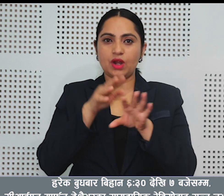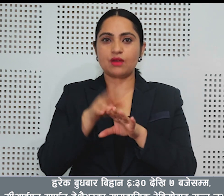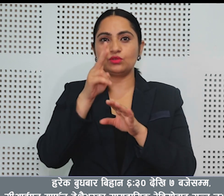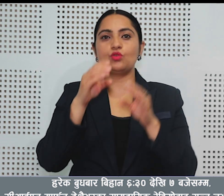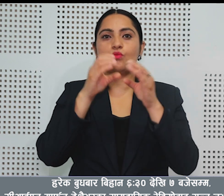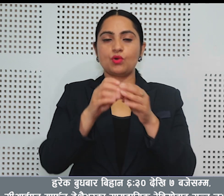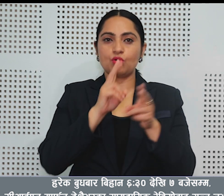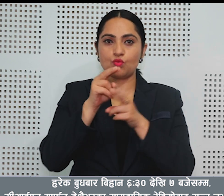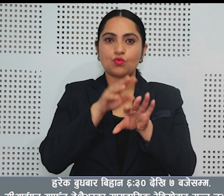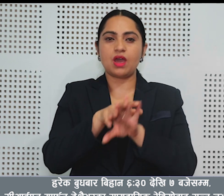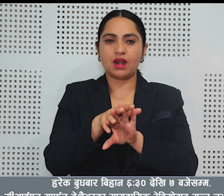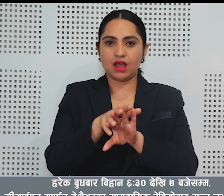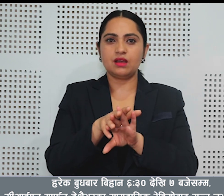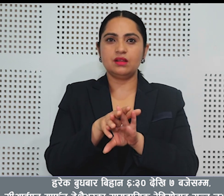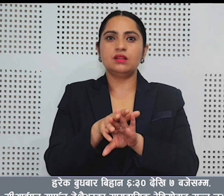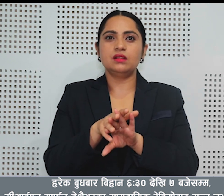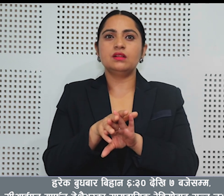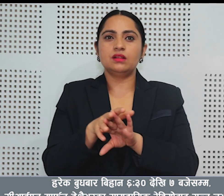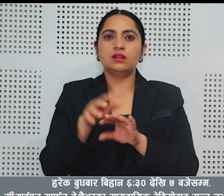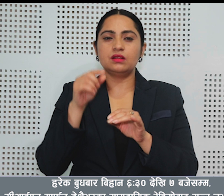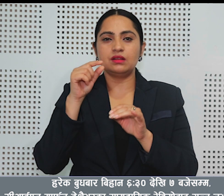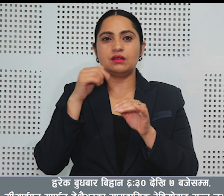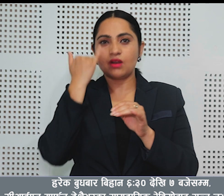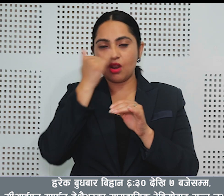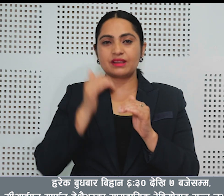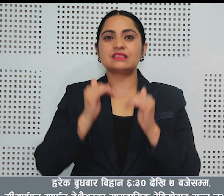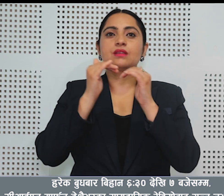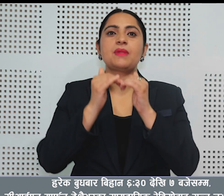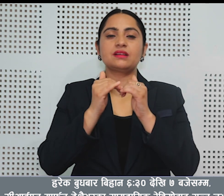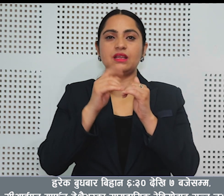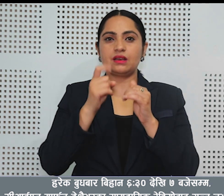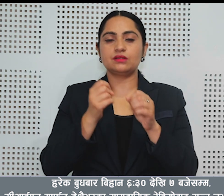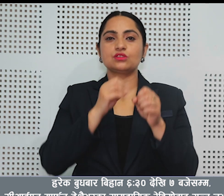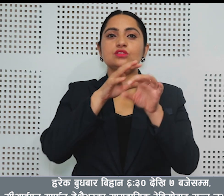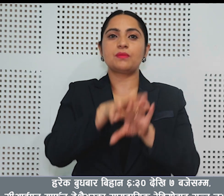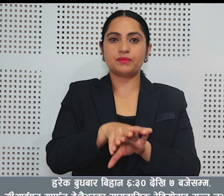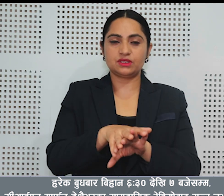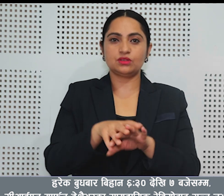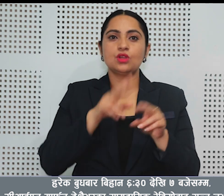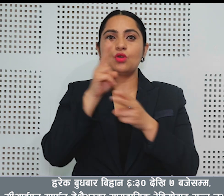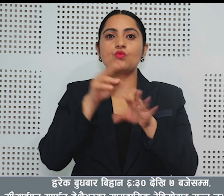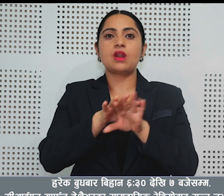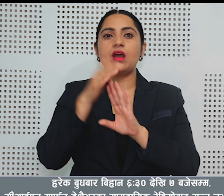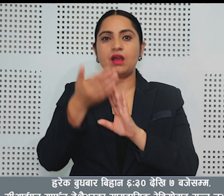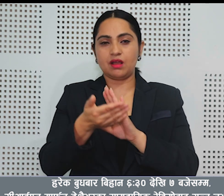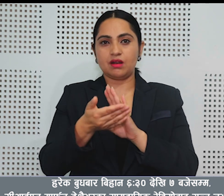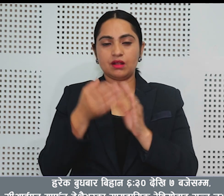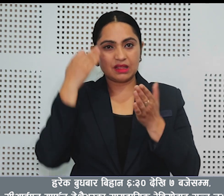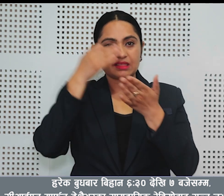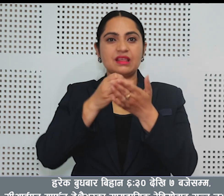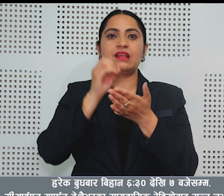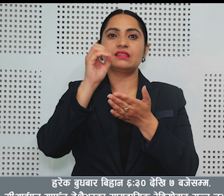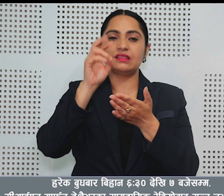वर्गका कुराहरू यो जेसी फोकस हुन्छ नि, लैङ्गिक समानता, सामाजिक समावेशिता कुराहरूलाई चाहिँ फोकस